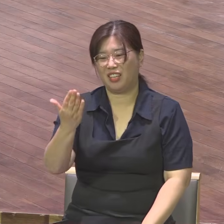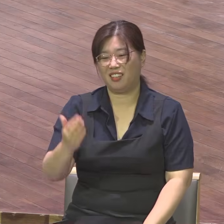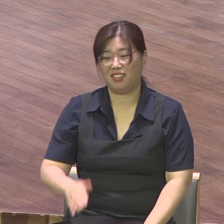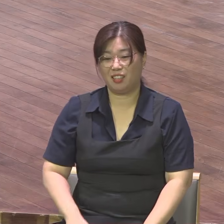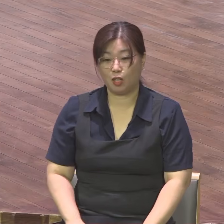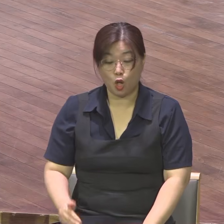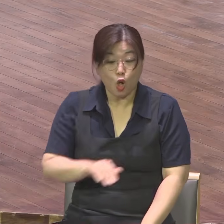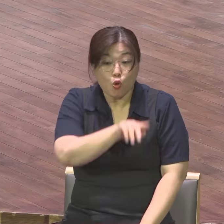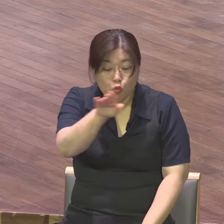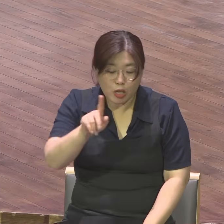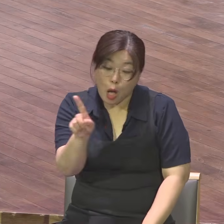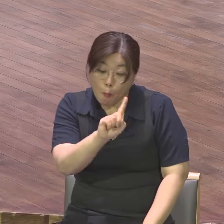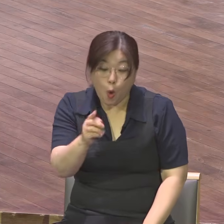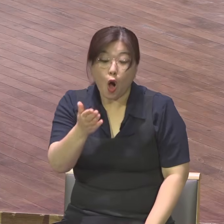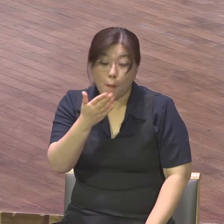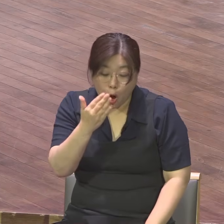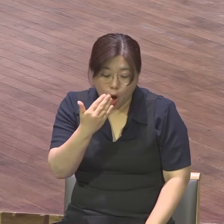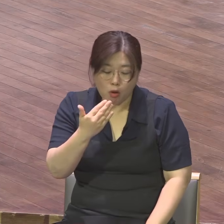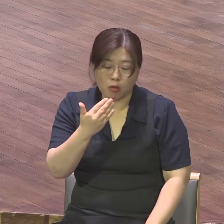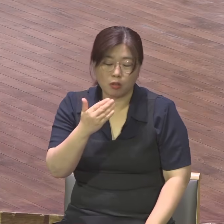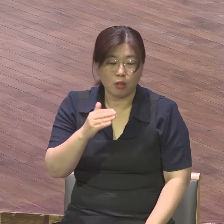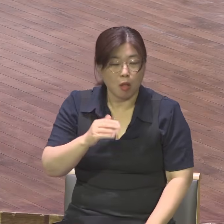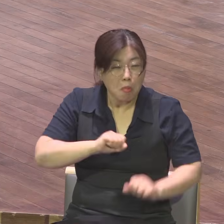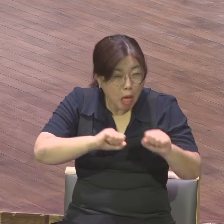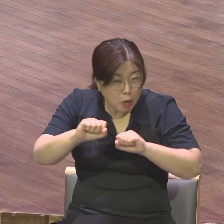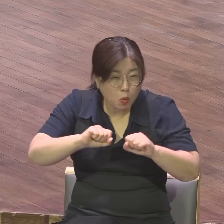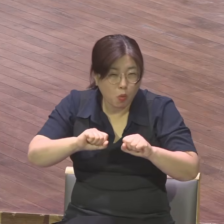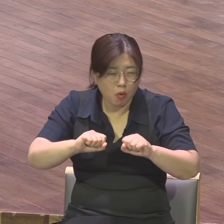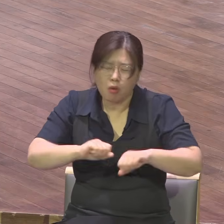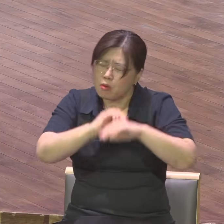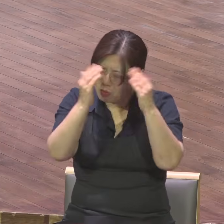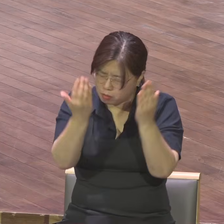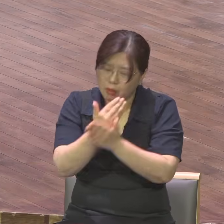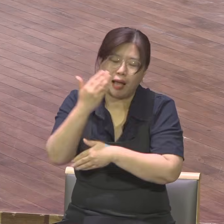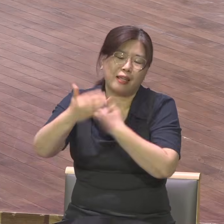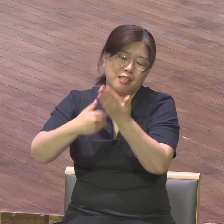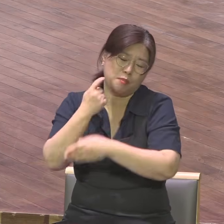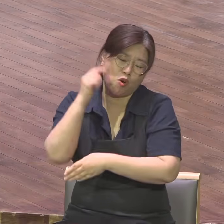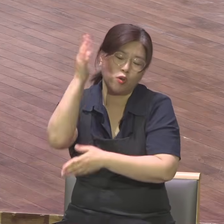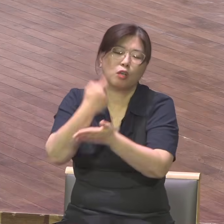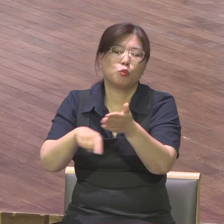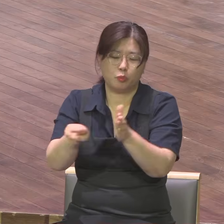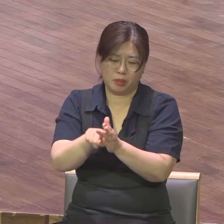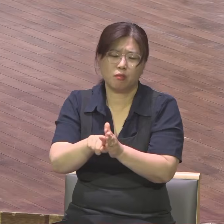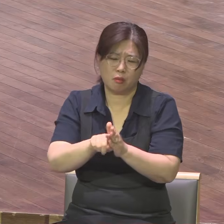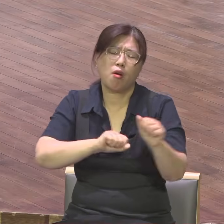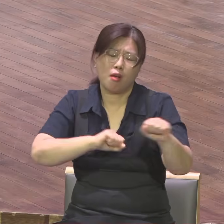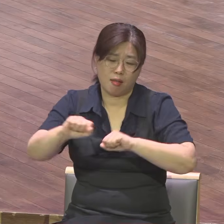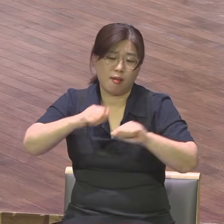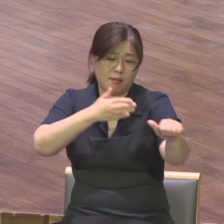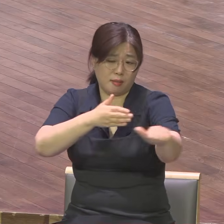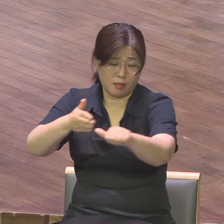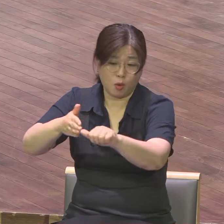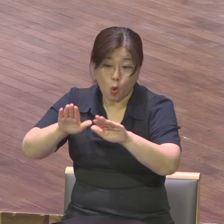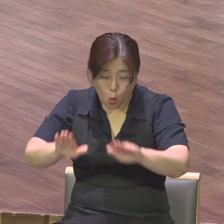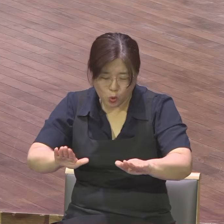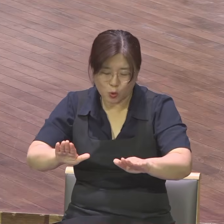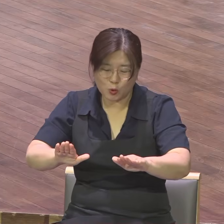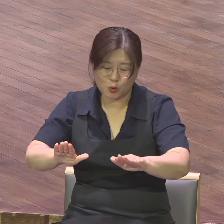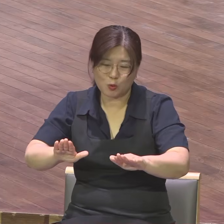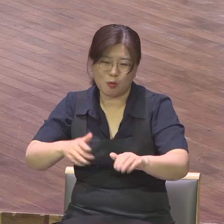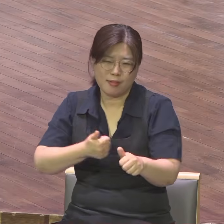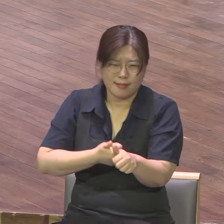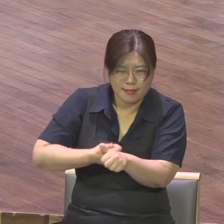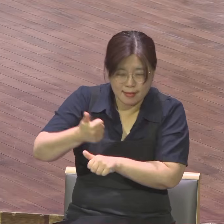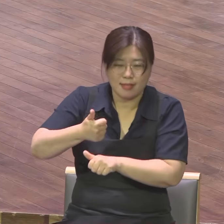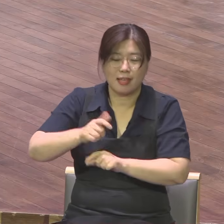하나님의 영광을 하라. 하나님 주신 언약 붙잡고 여러분 이 밤에도 승리하는 밤 되기를 주님으로 축복합니다.